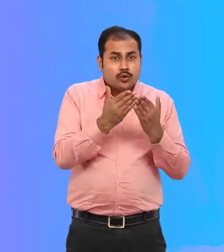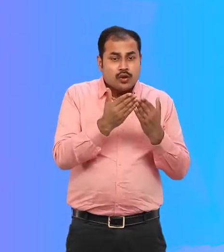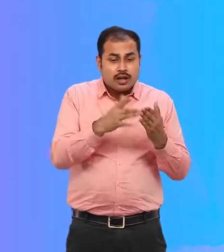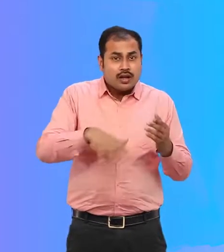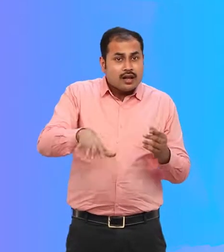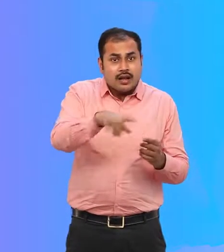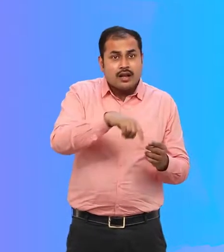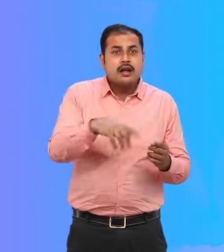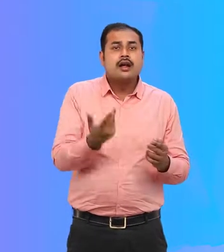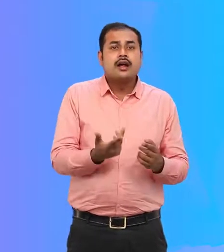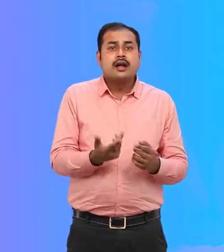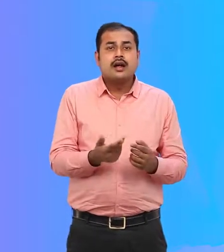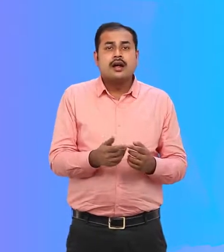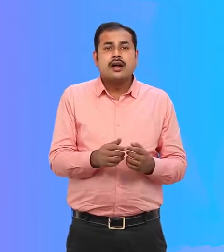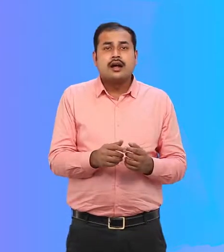स्कूल